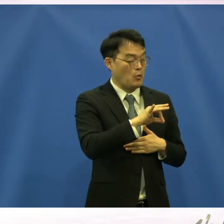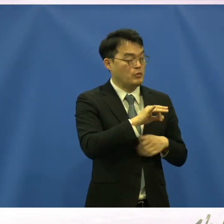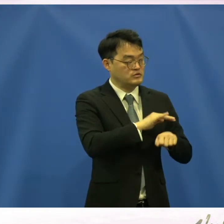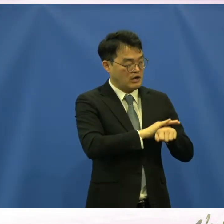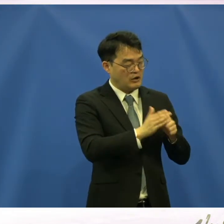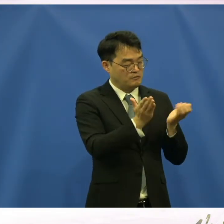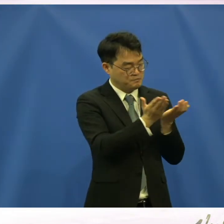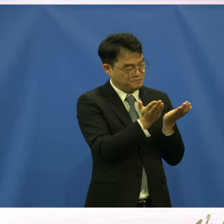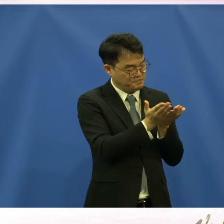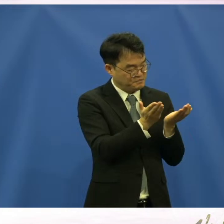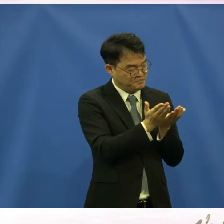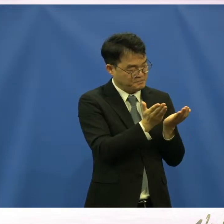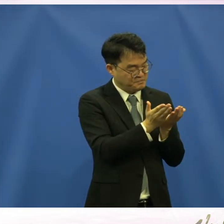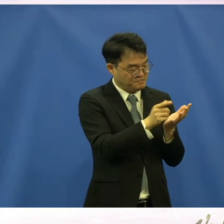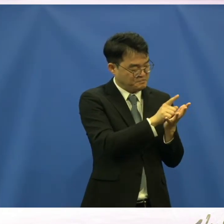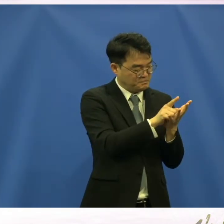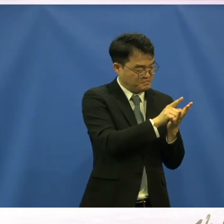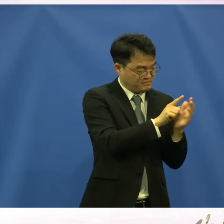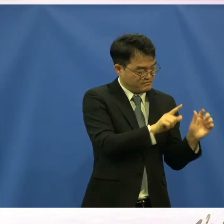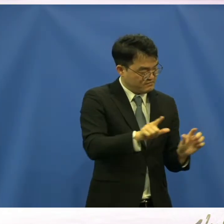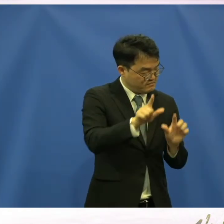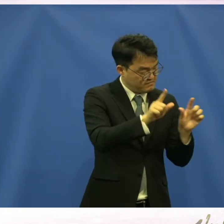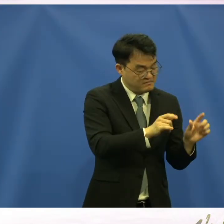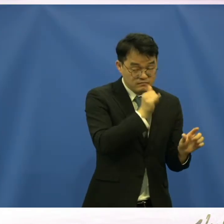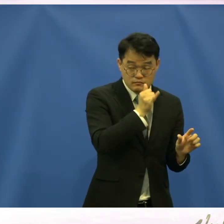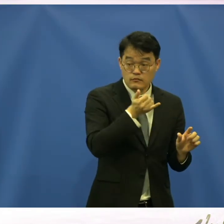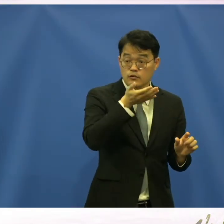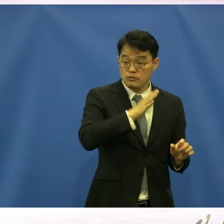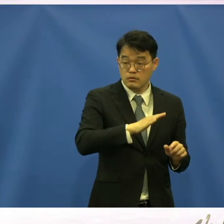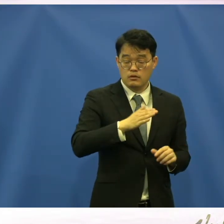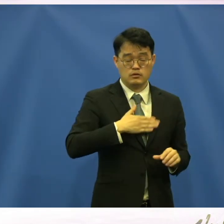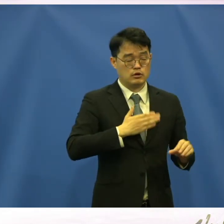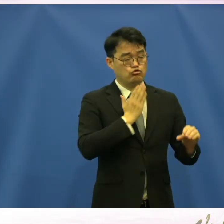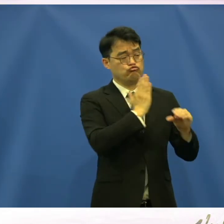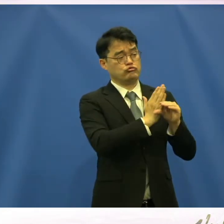돼요? 갈수록 어려워요.